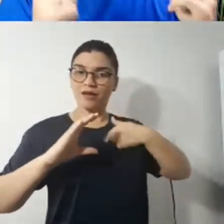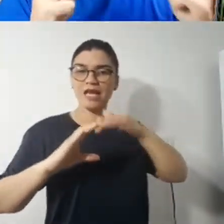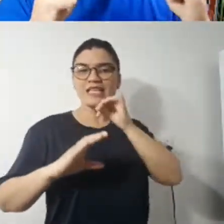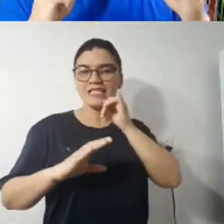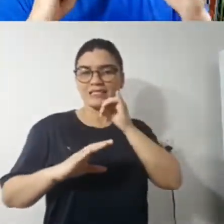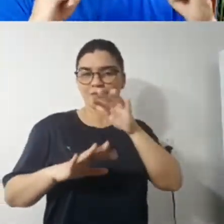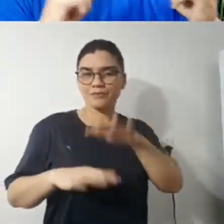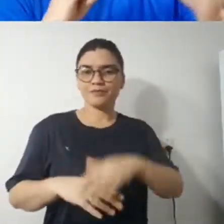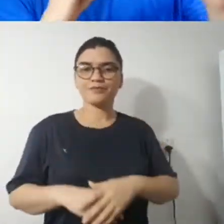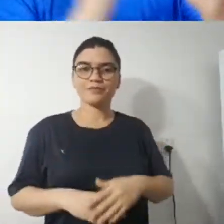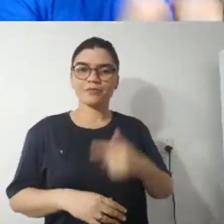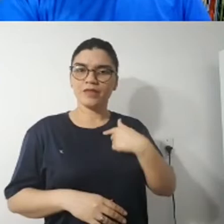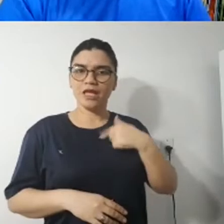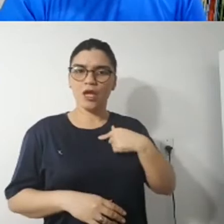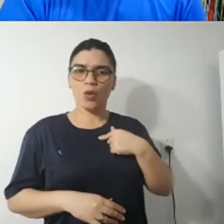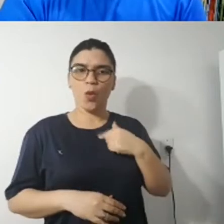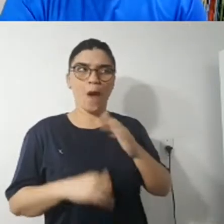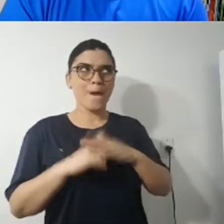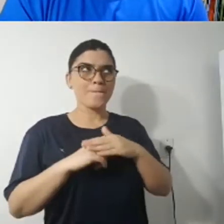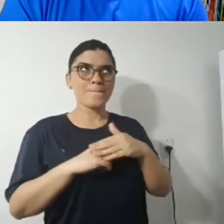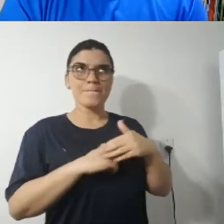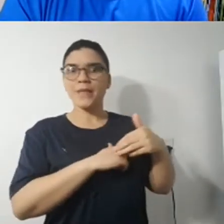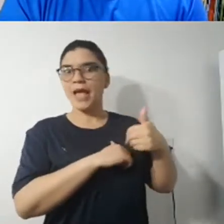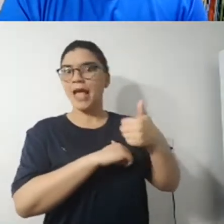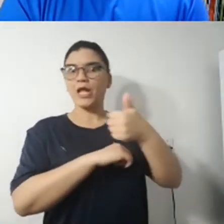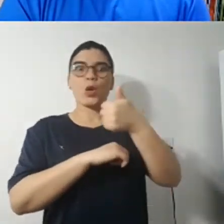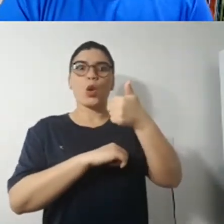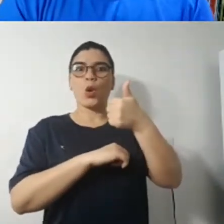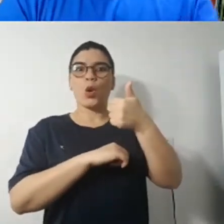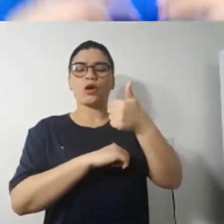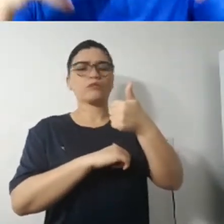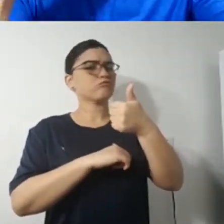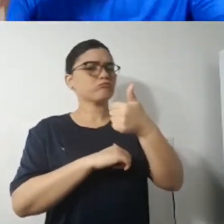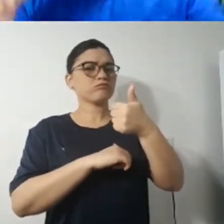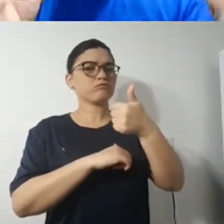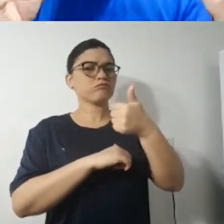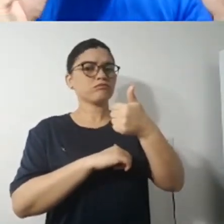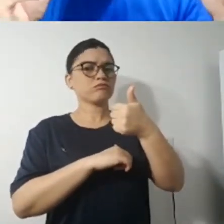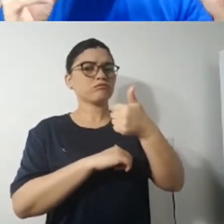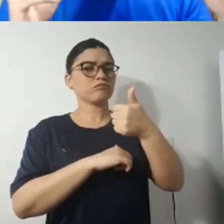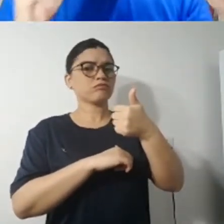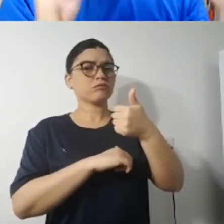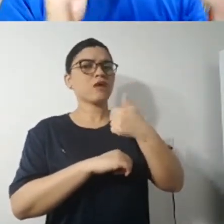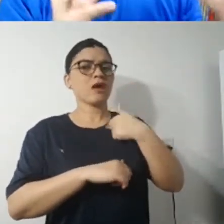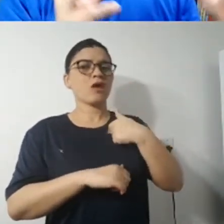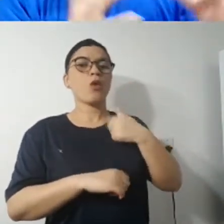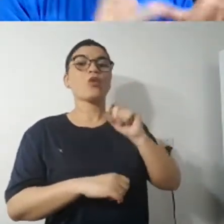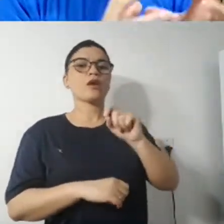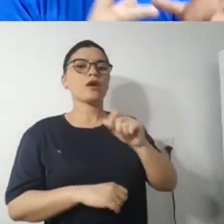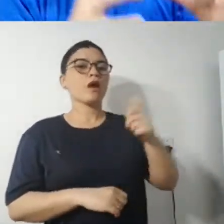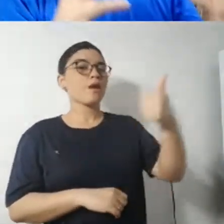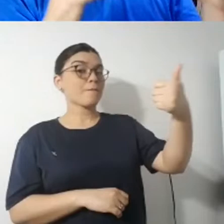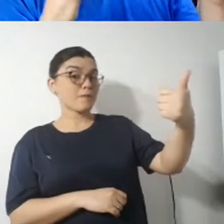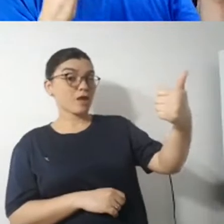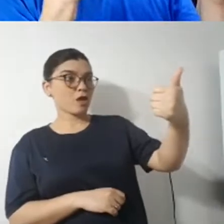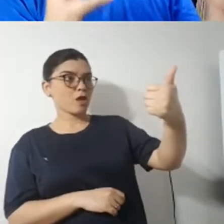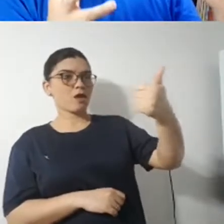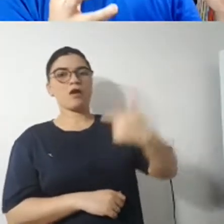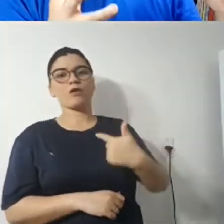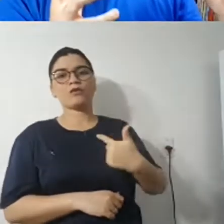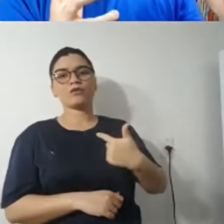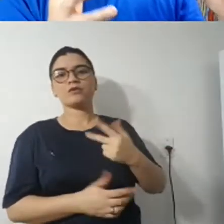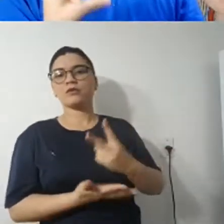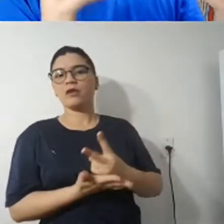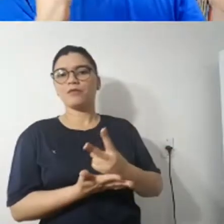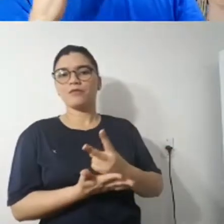não é melhor do que ninguém. Então aqui ele finaliza a explicação das